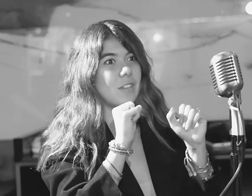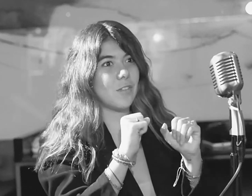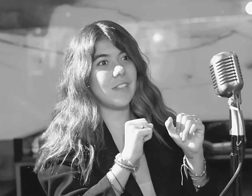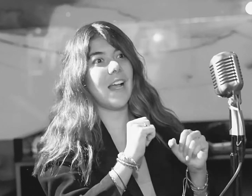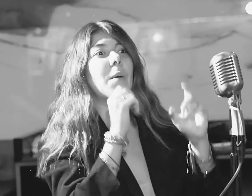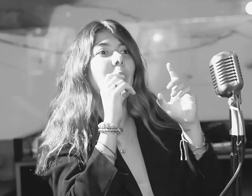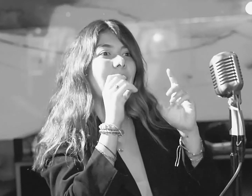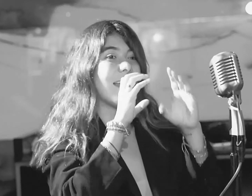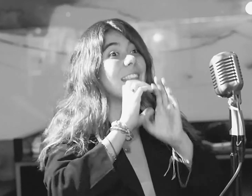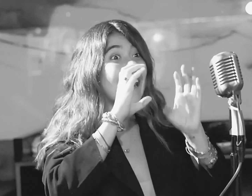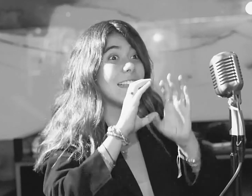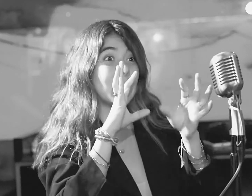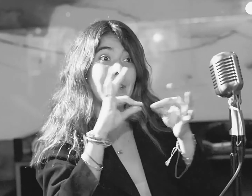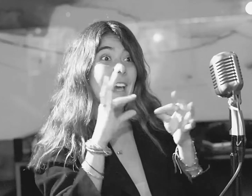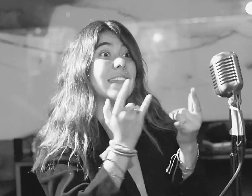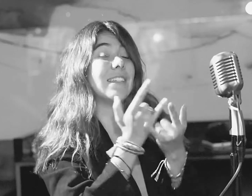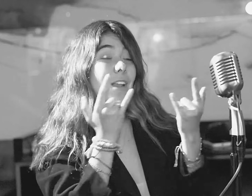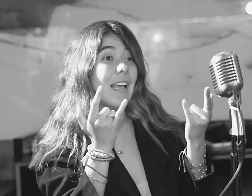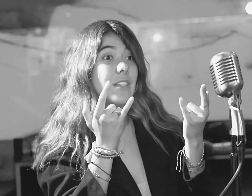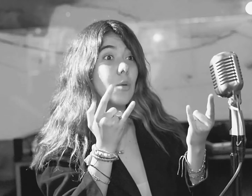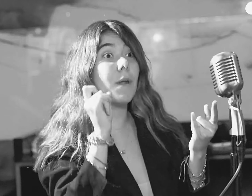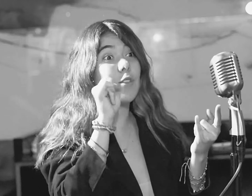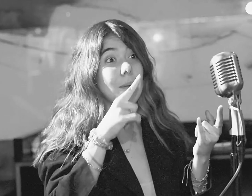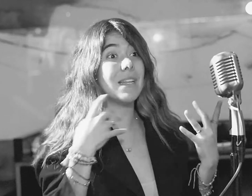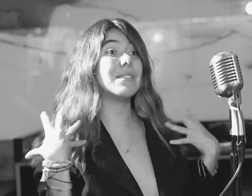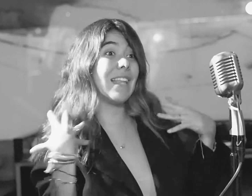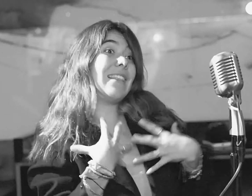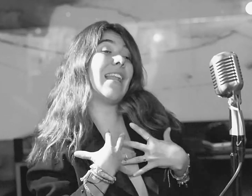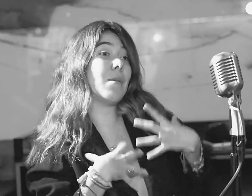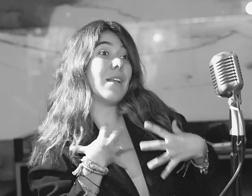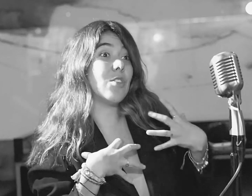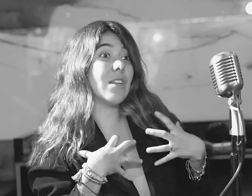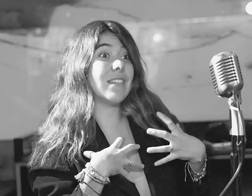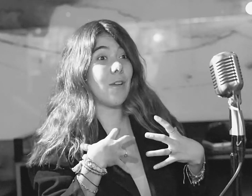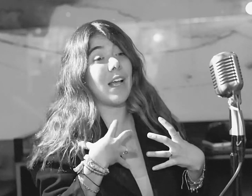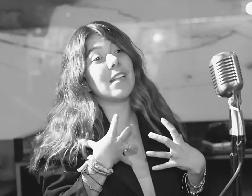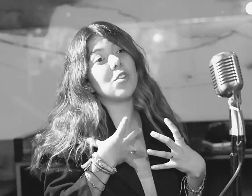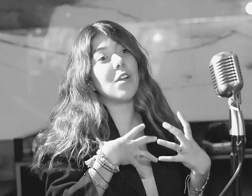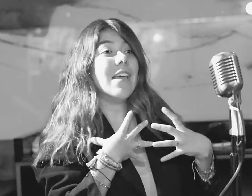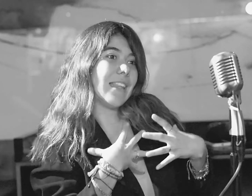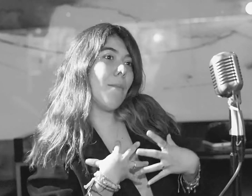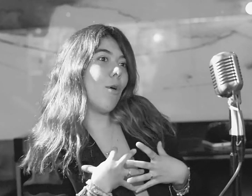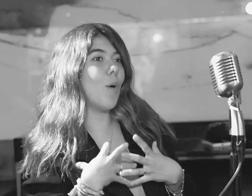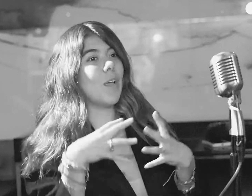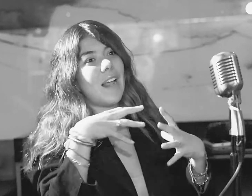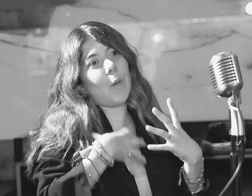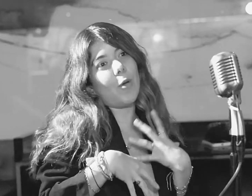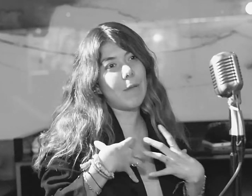canciones Entonces era como cantarles Y explicarles la historia de la canción Pero ellos también sentían las vibraciones decía una canción de amor porque era